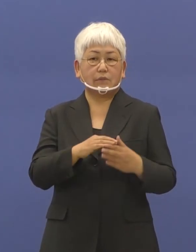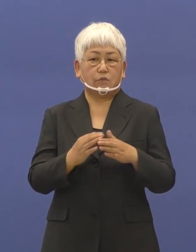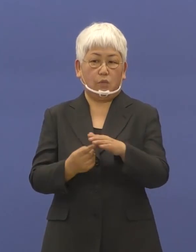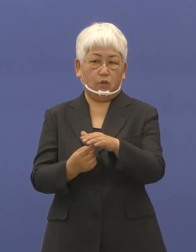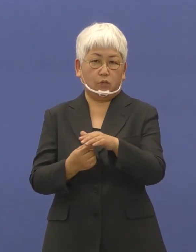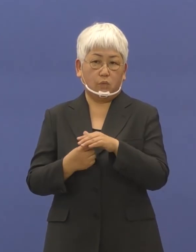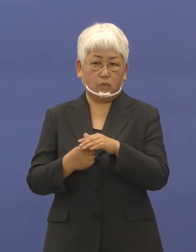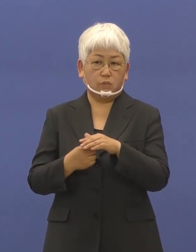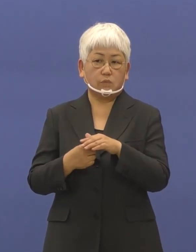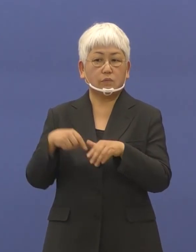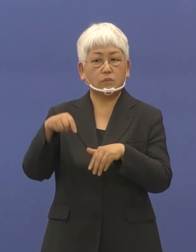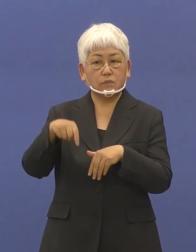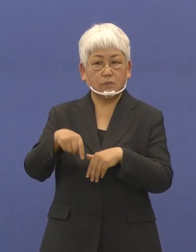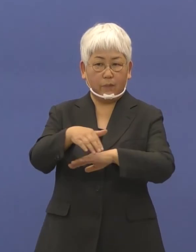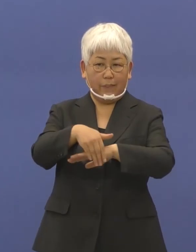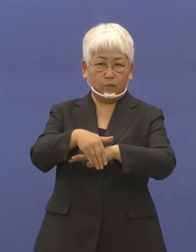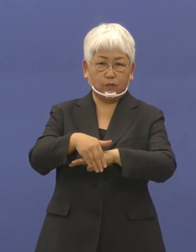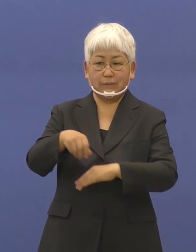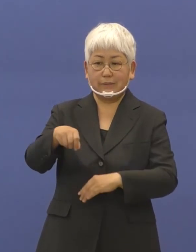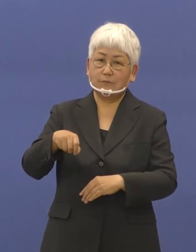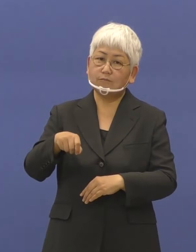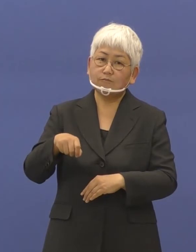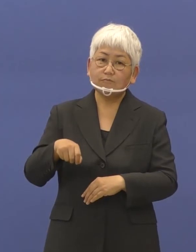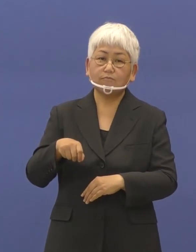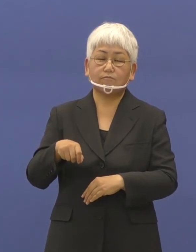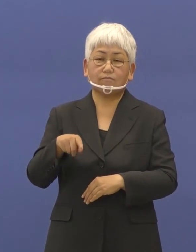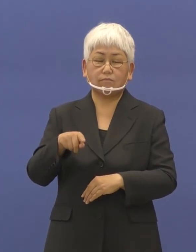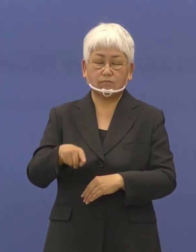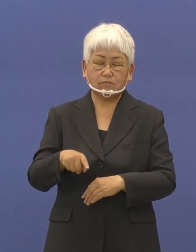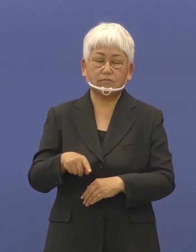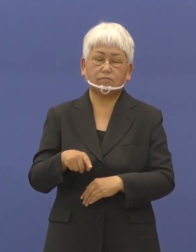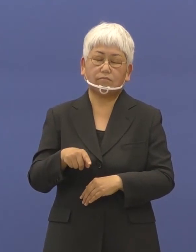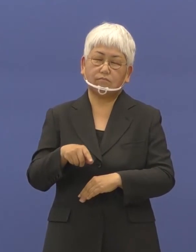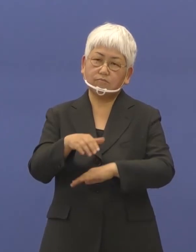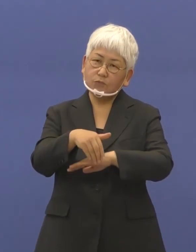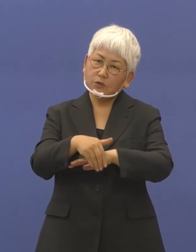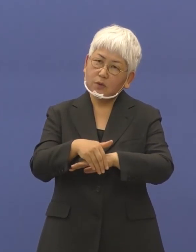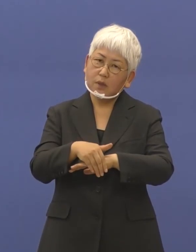でこう出てくることが多いことなので、